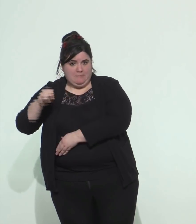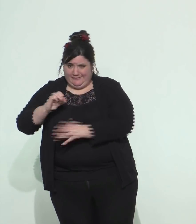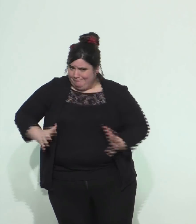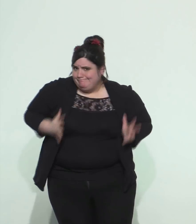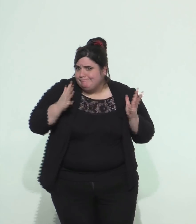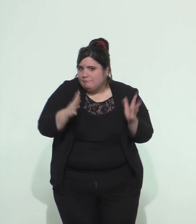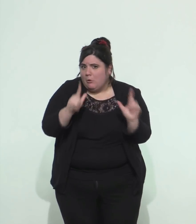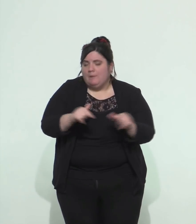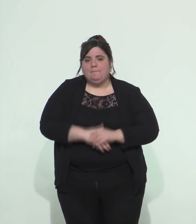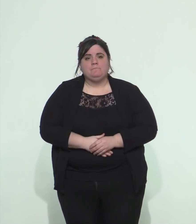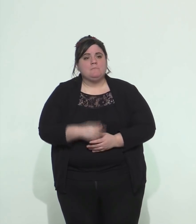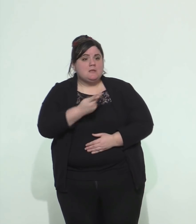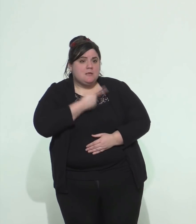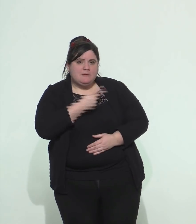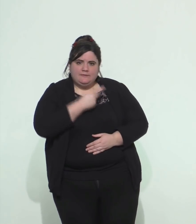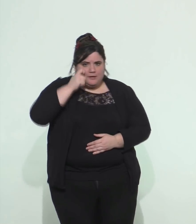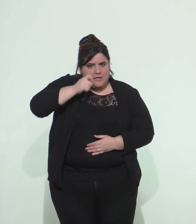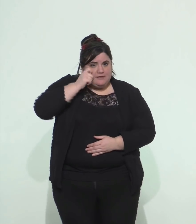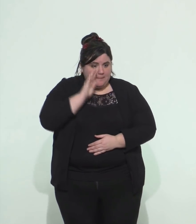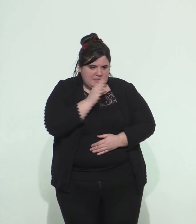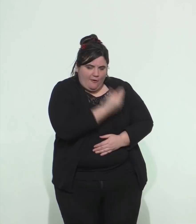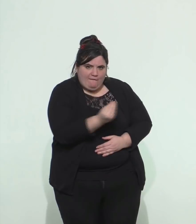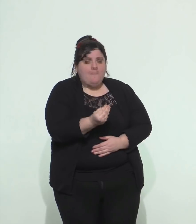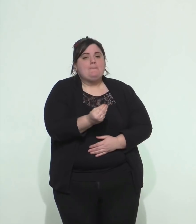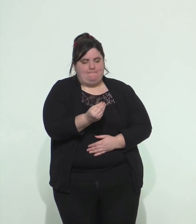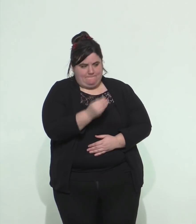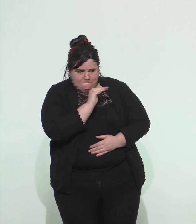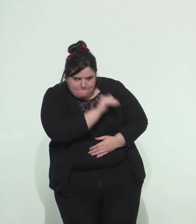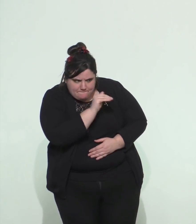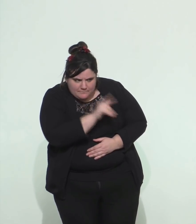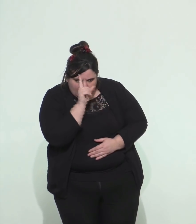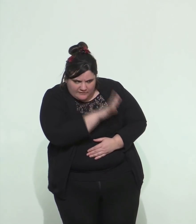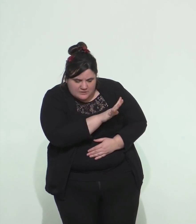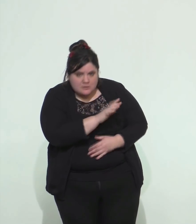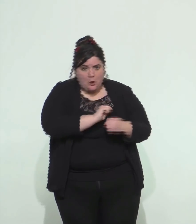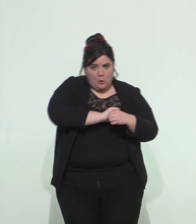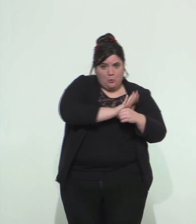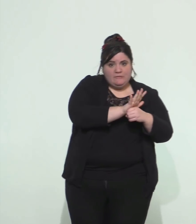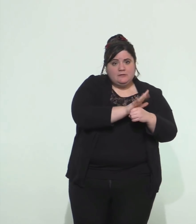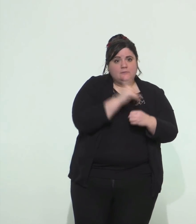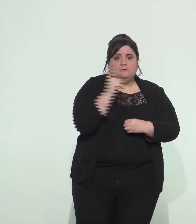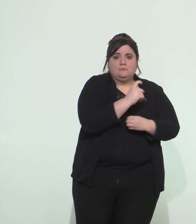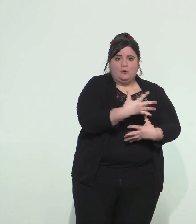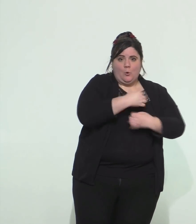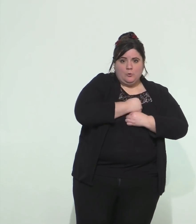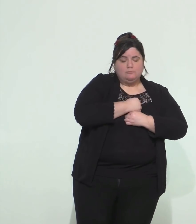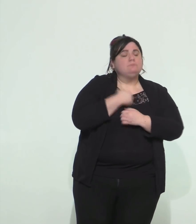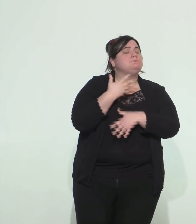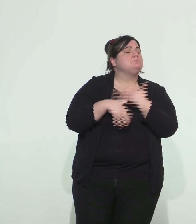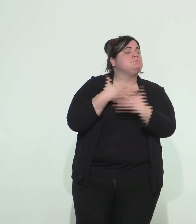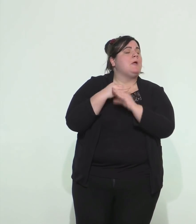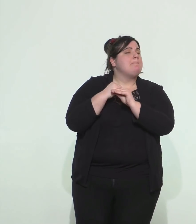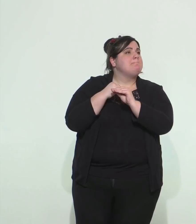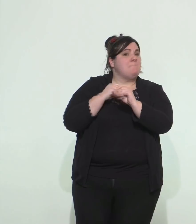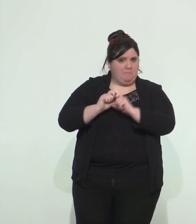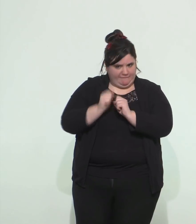confirment ce lien entre l'infection coronavirus à distance ou actuelle et la survenue de ces cas pédiatriques. Et donc, le message que j'ai passé